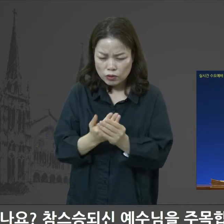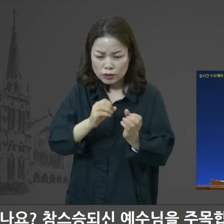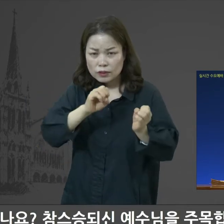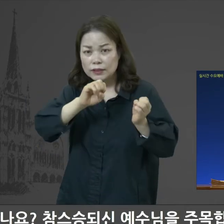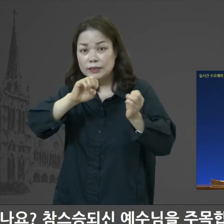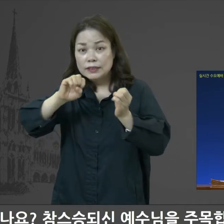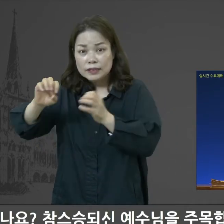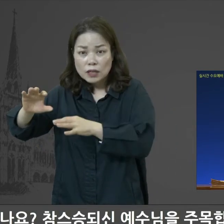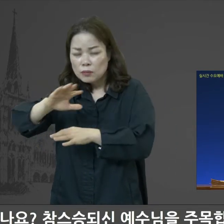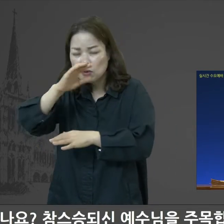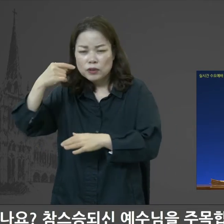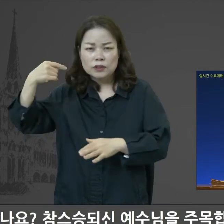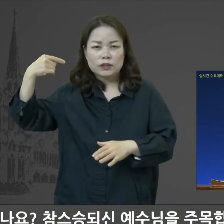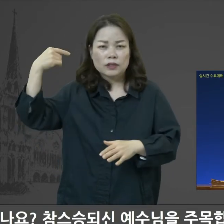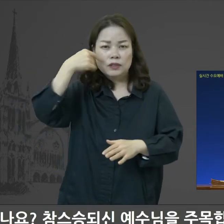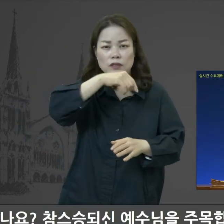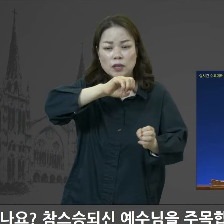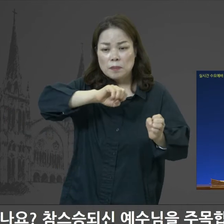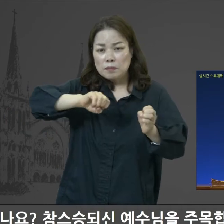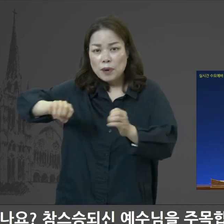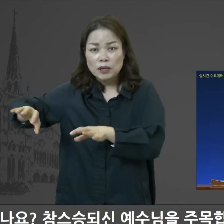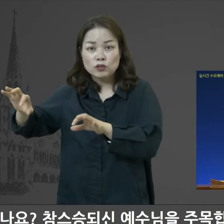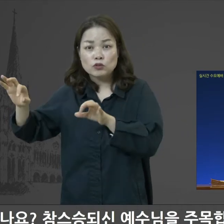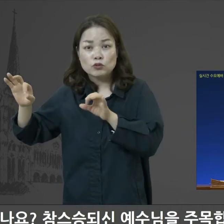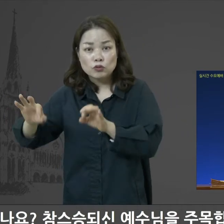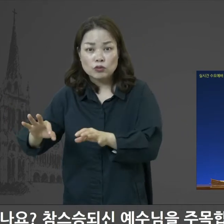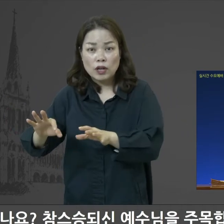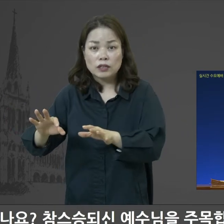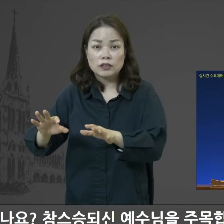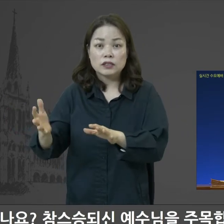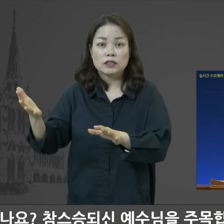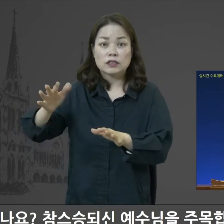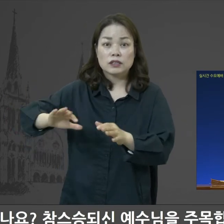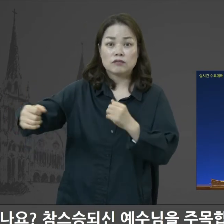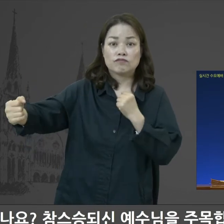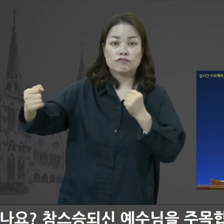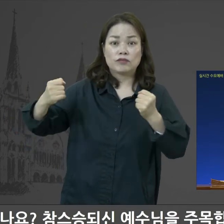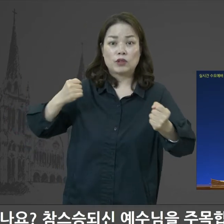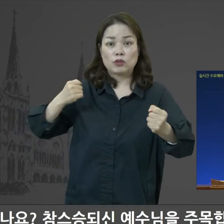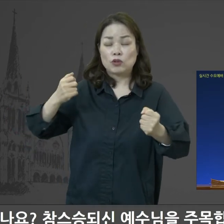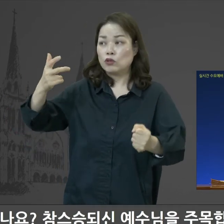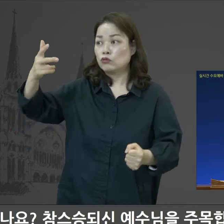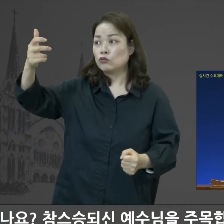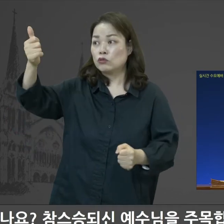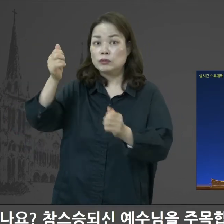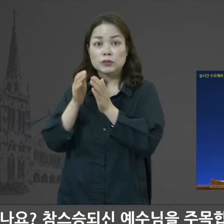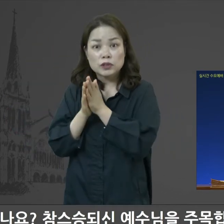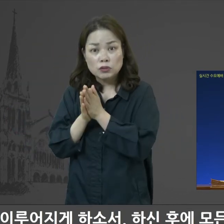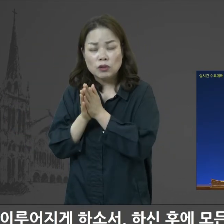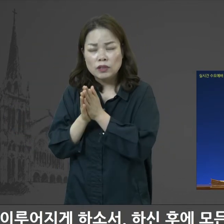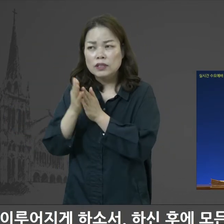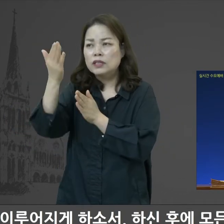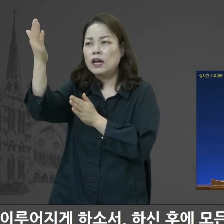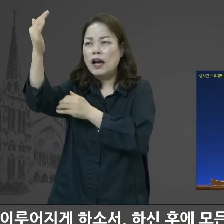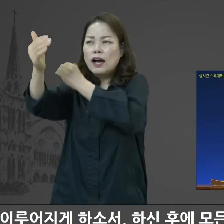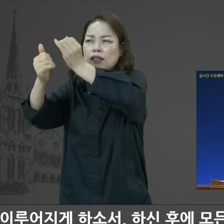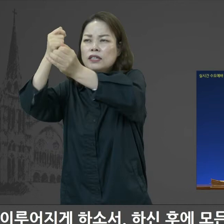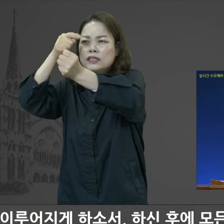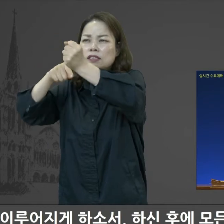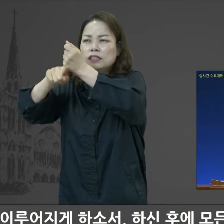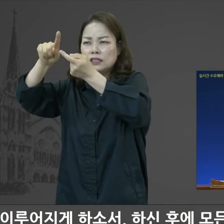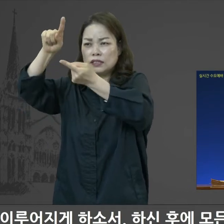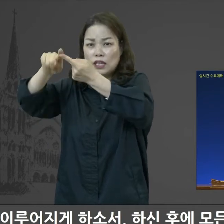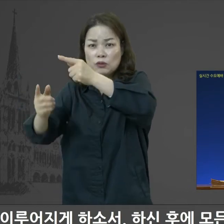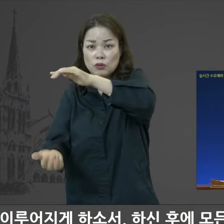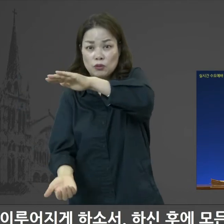모든 것으로부터 철저하게 버림받는 그 순간을 당하였음에도 불구하고 주님은 기도하십니다. 당신의 뜻이